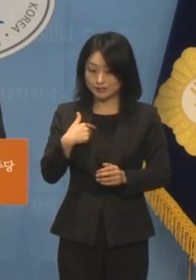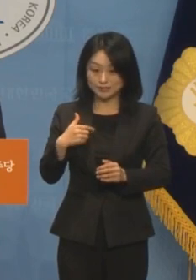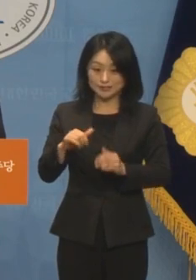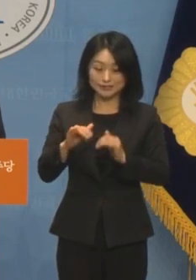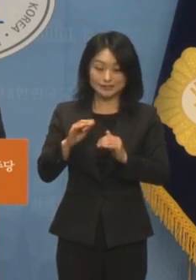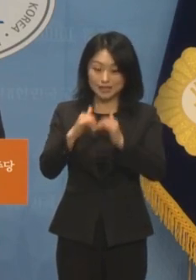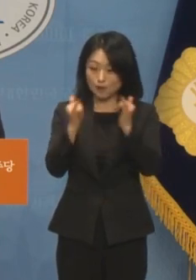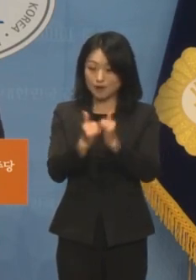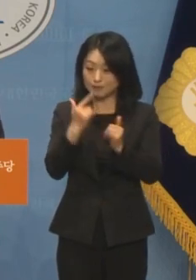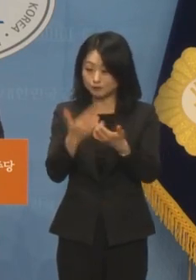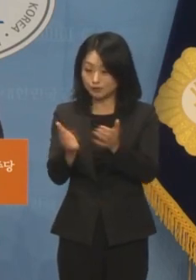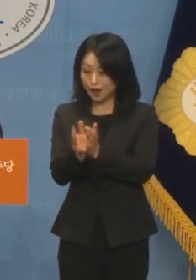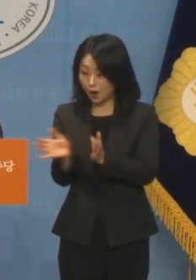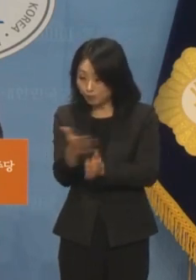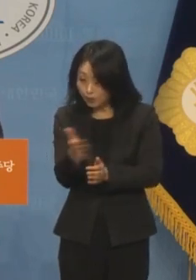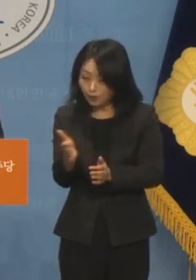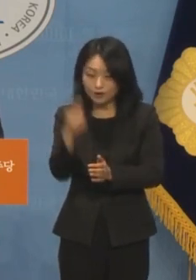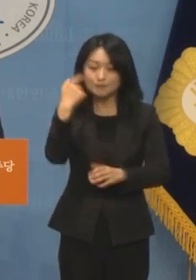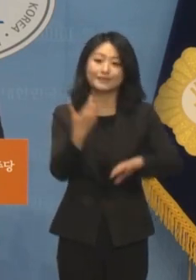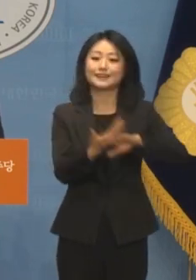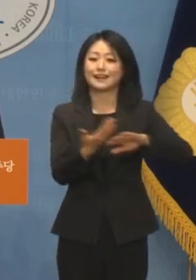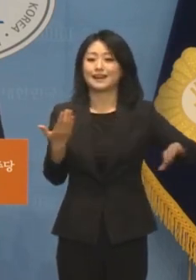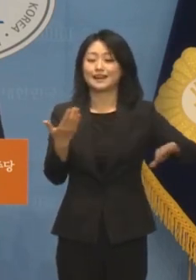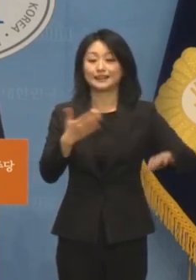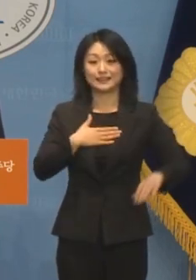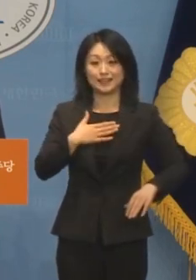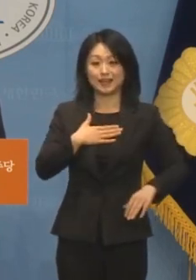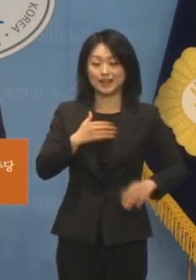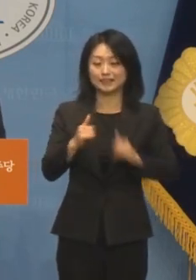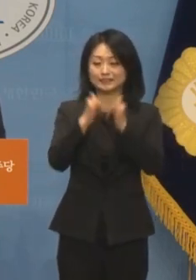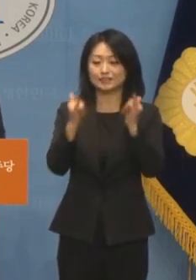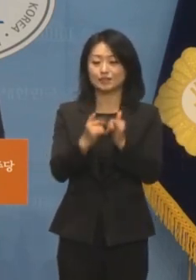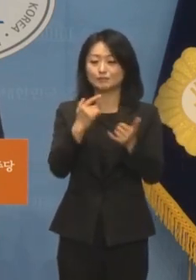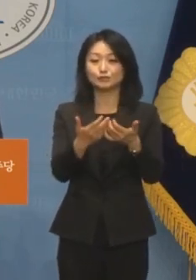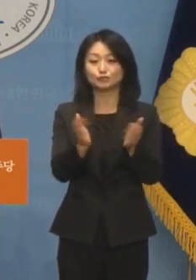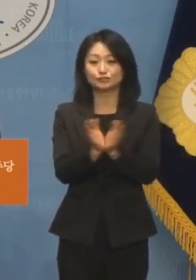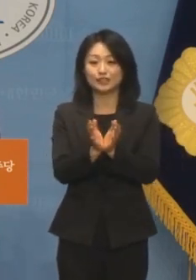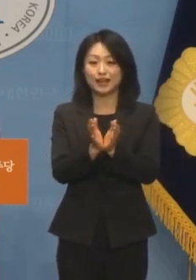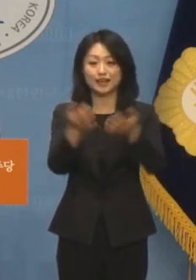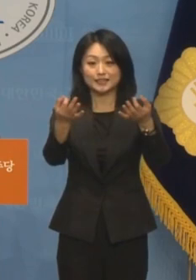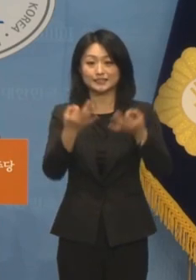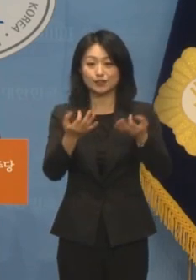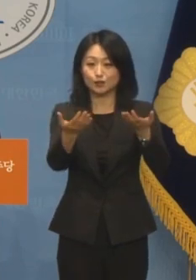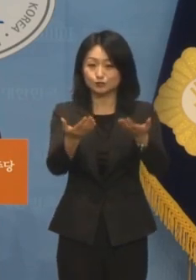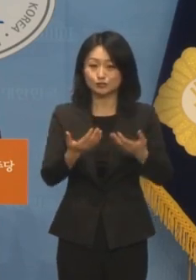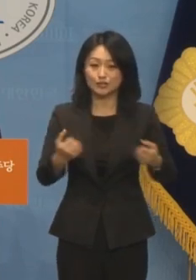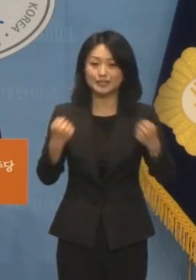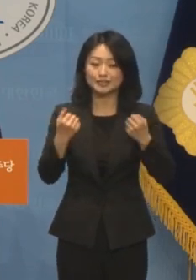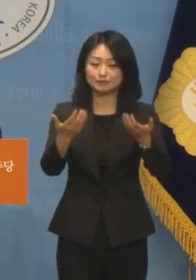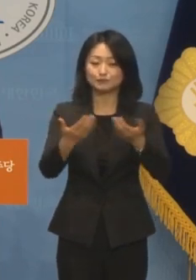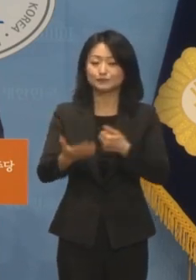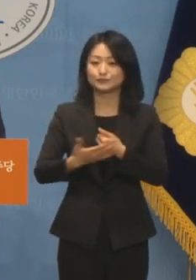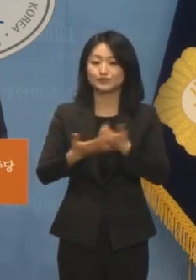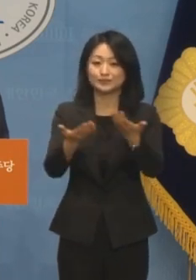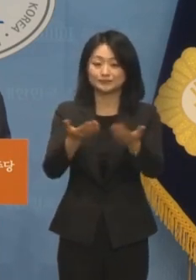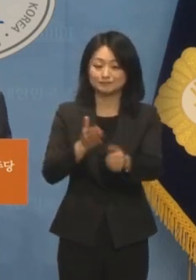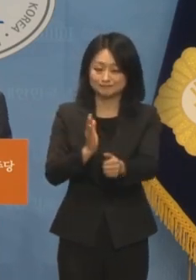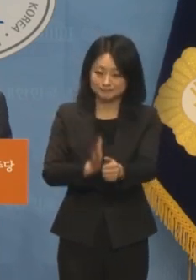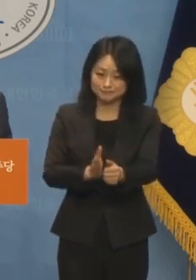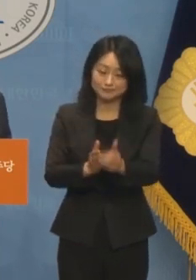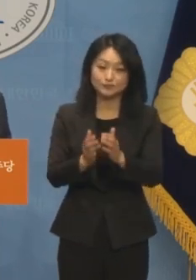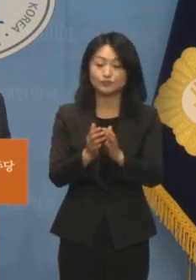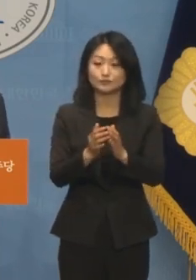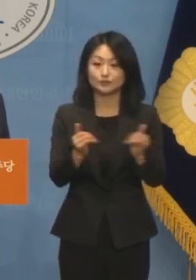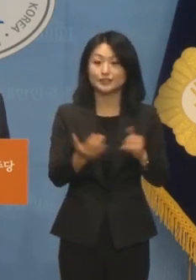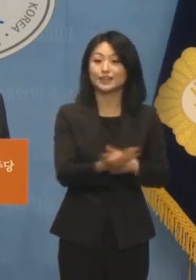것입니다. 저 한창민과 사회민주당을 지켜봐 주시고 응원해 주십시오.